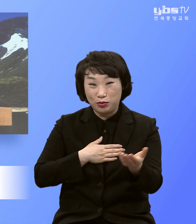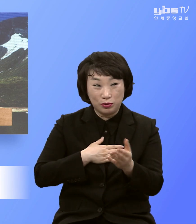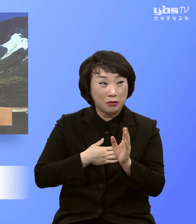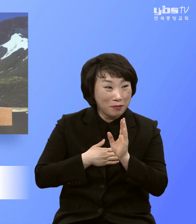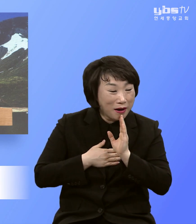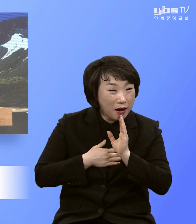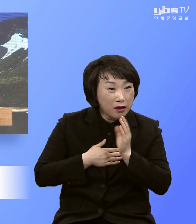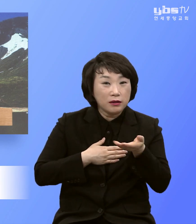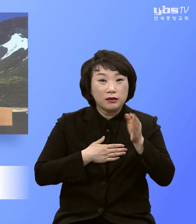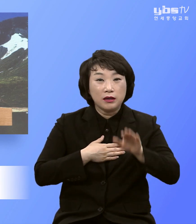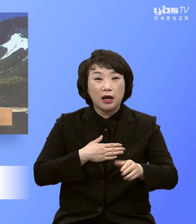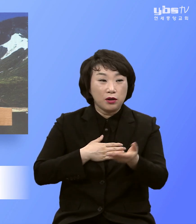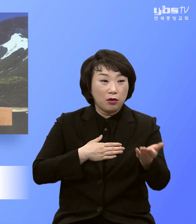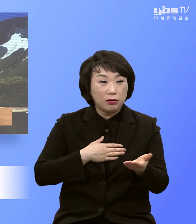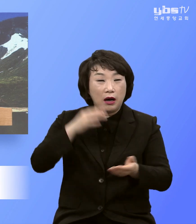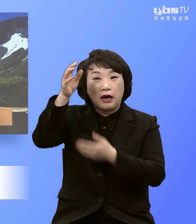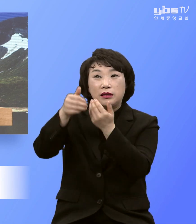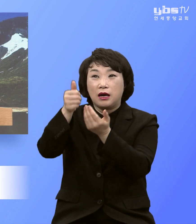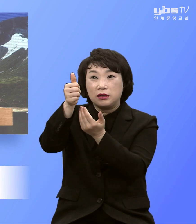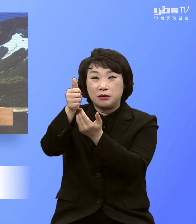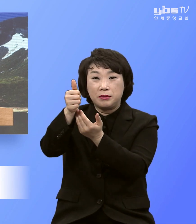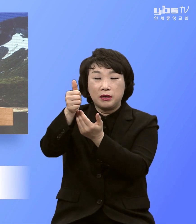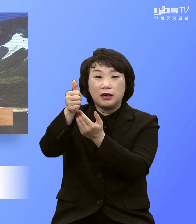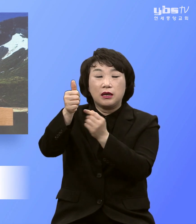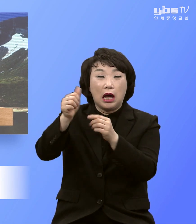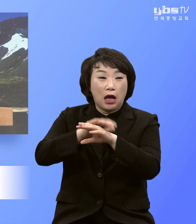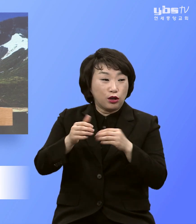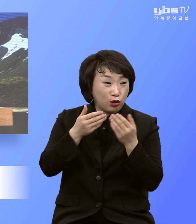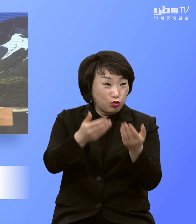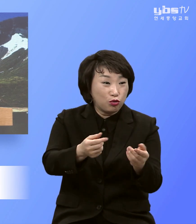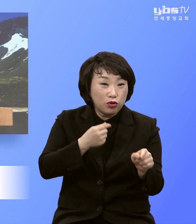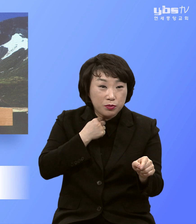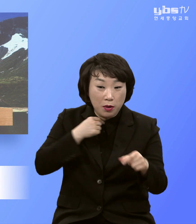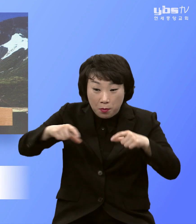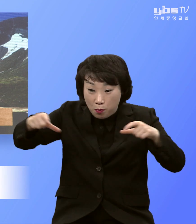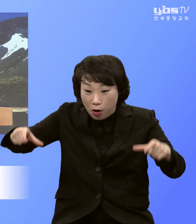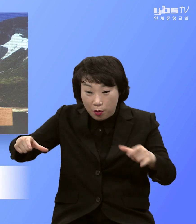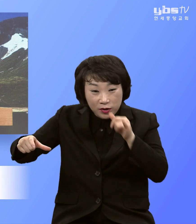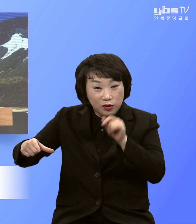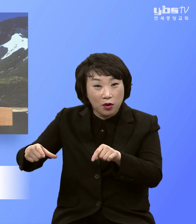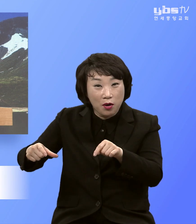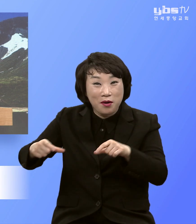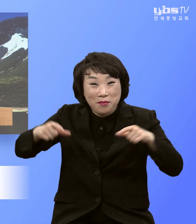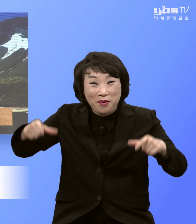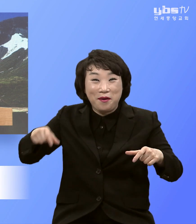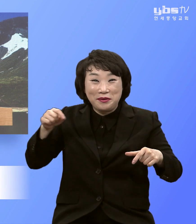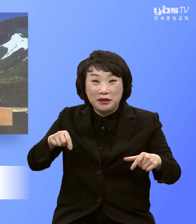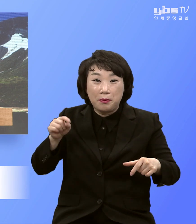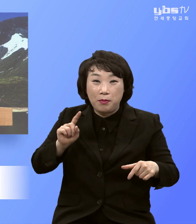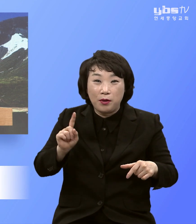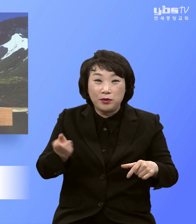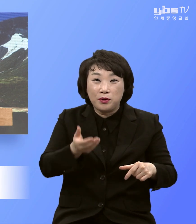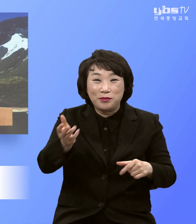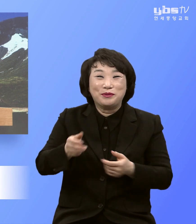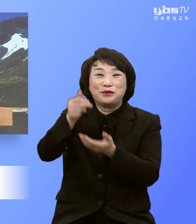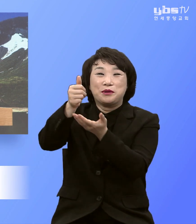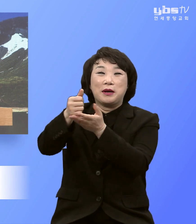있을지라도 하나님께서 해결해 주시려는 범위가 어떤 범위냐,